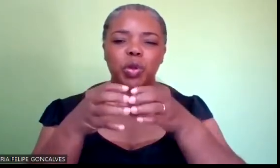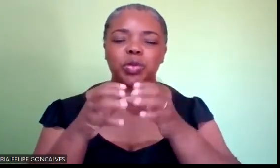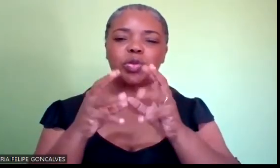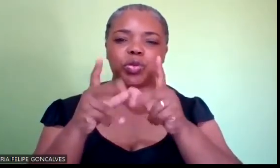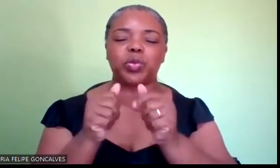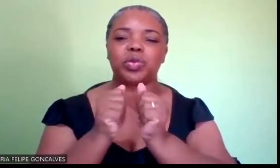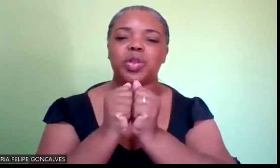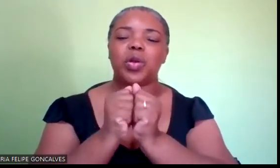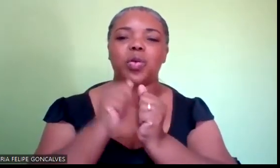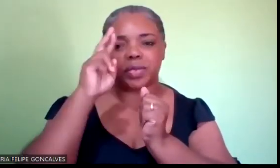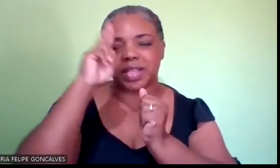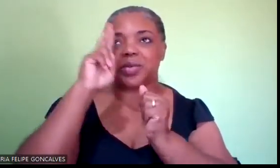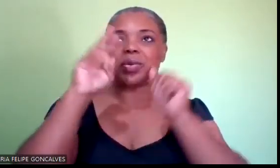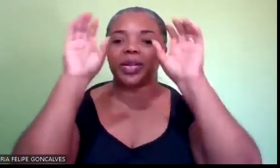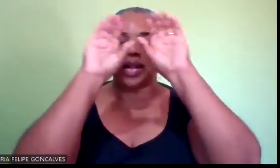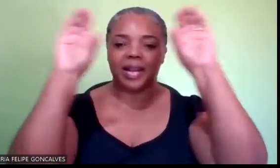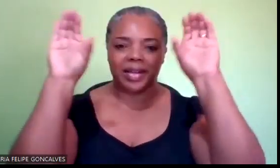todos juntos, com o Senhor lá na